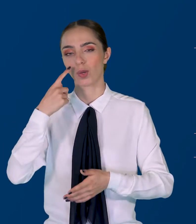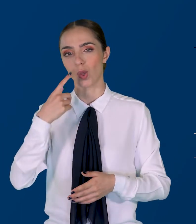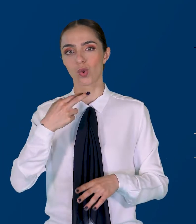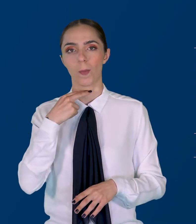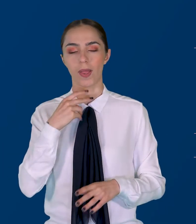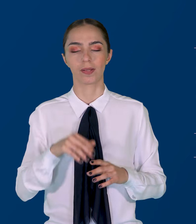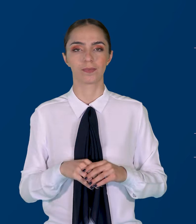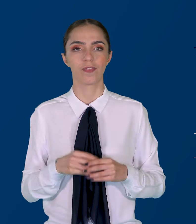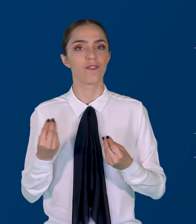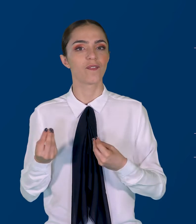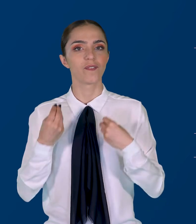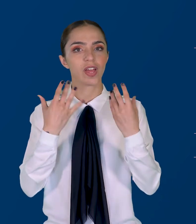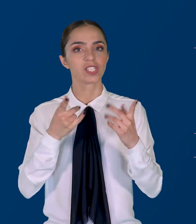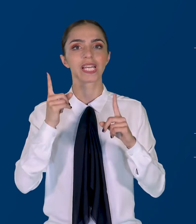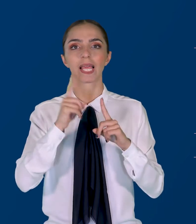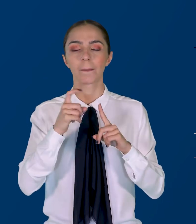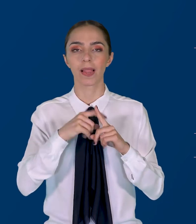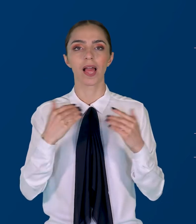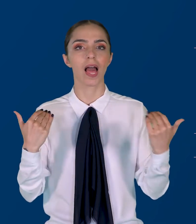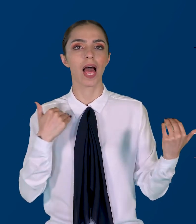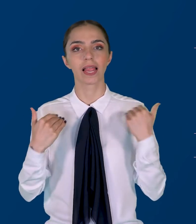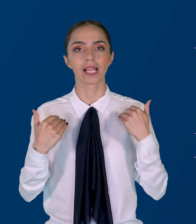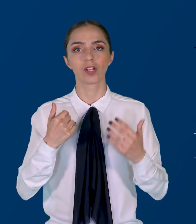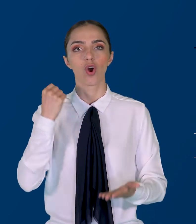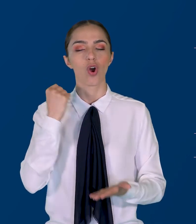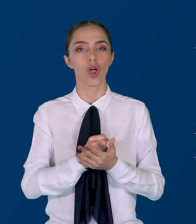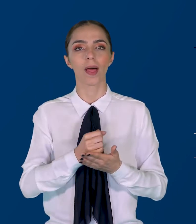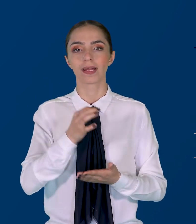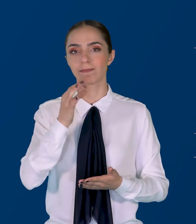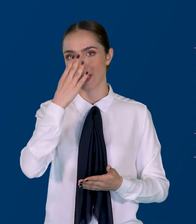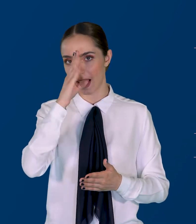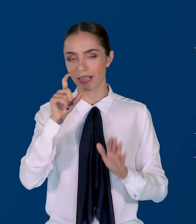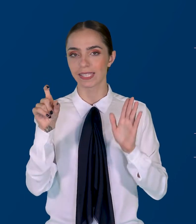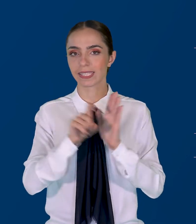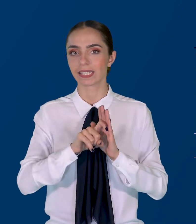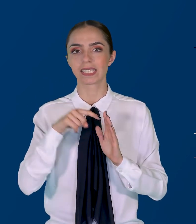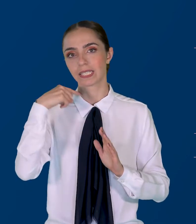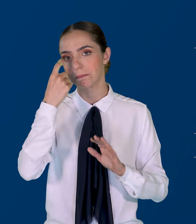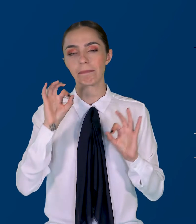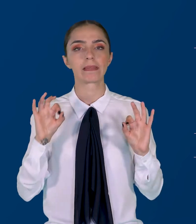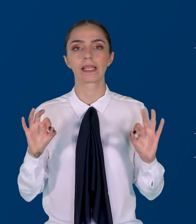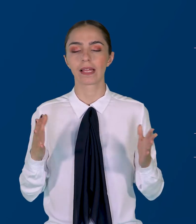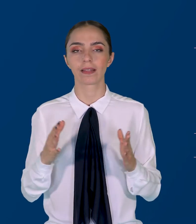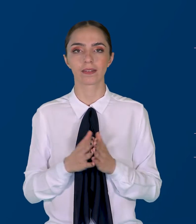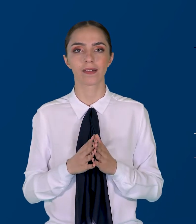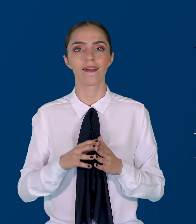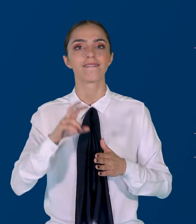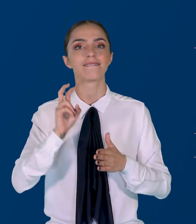kimlik, adres teyit belgesinin türü. Kimlik belgesi, vergi muhkimlik belgesi,